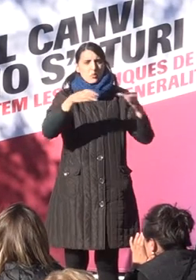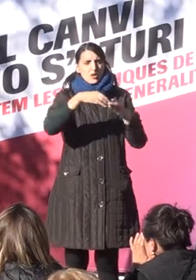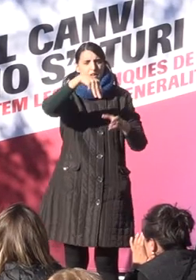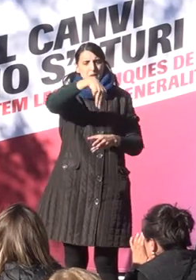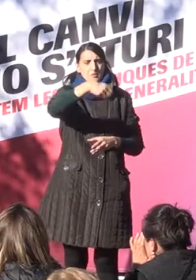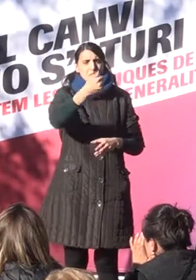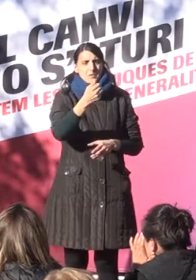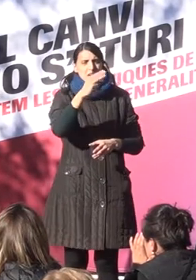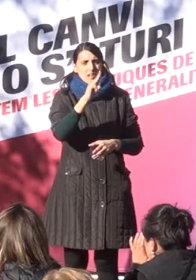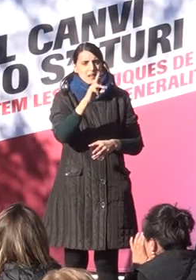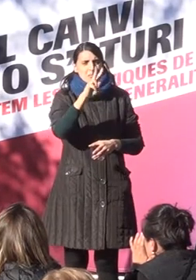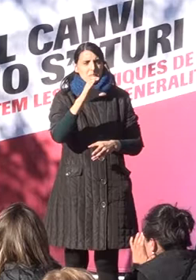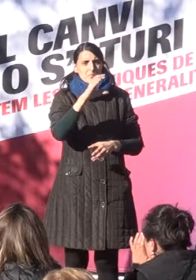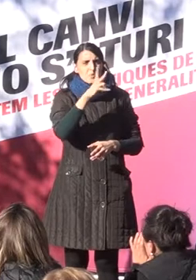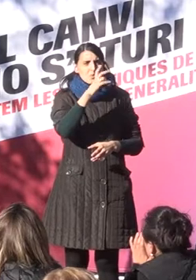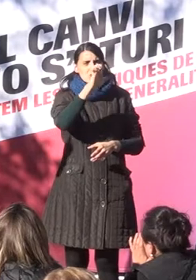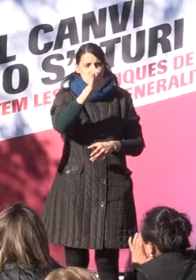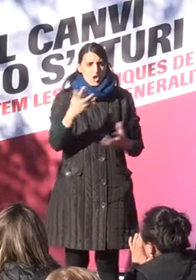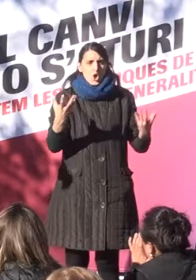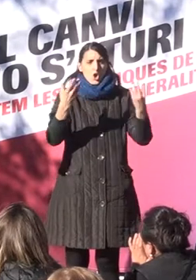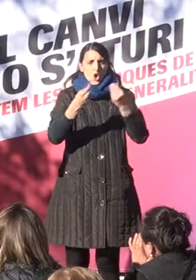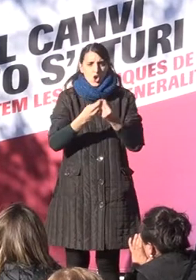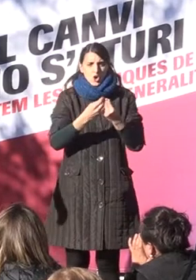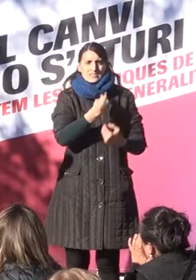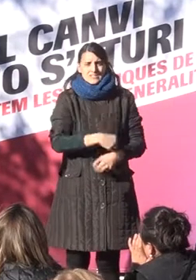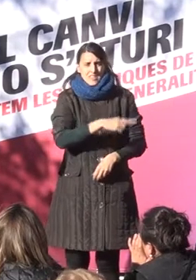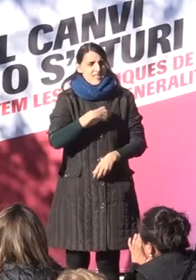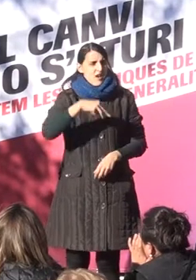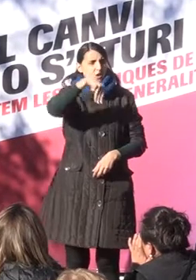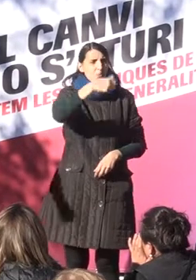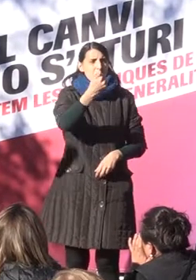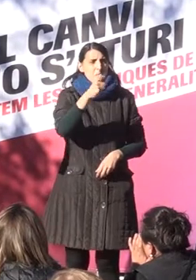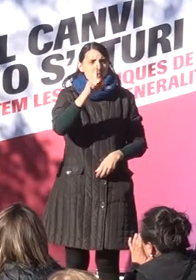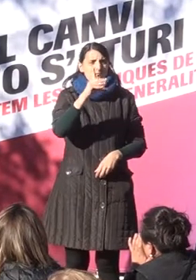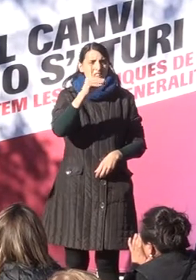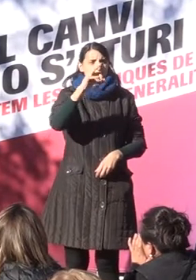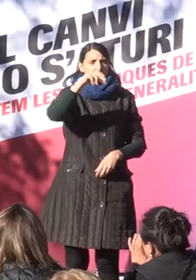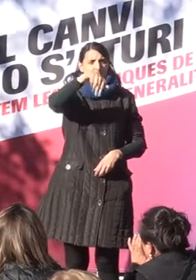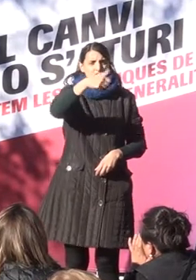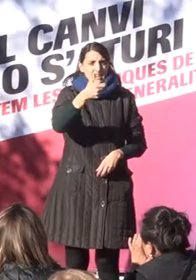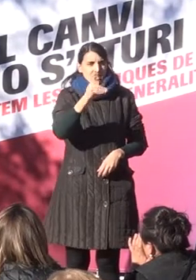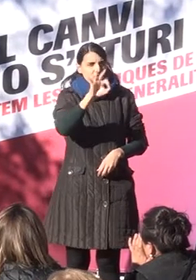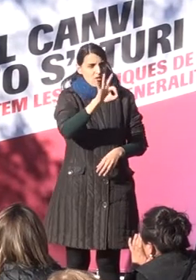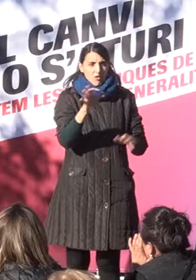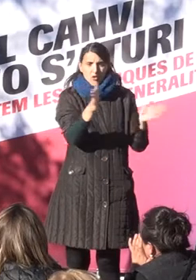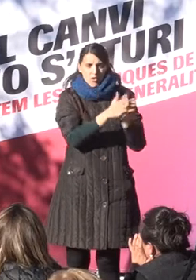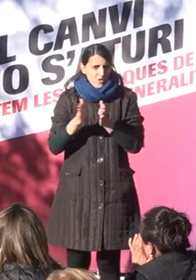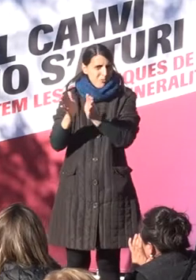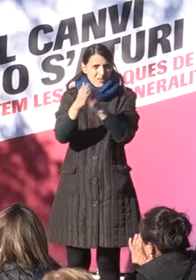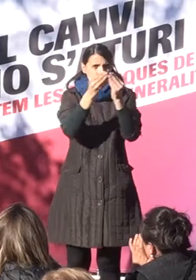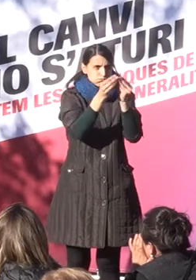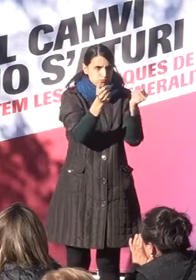lo que está sucediendo con santiago maldonado y como nos siguen desapareciendo a compañeras ya compañeros que desde abajo